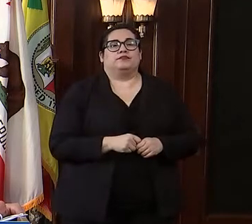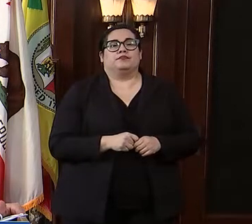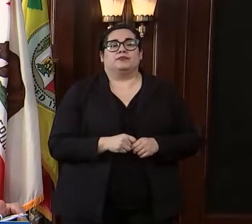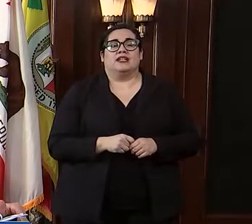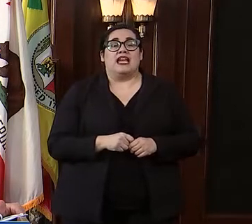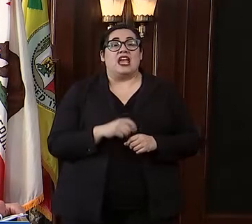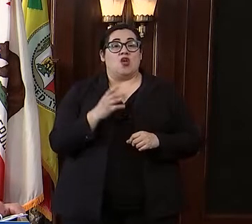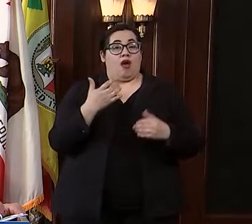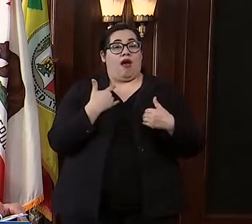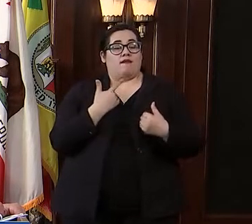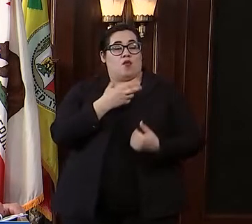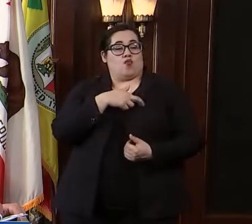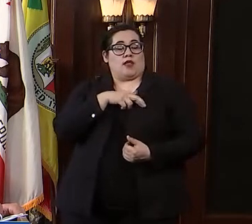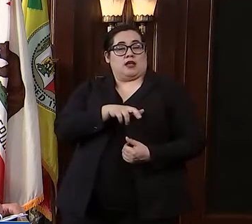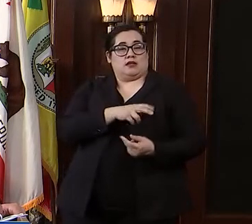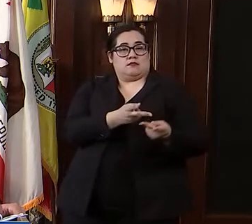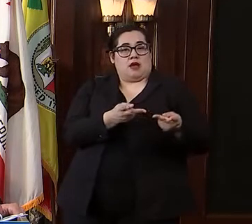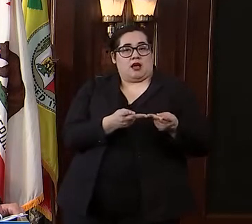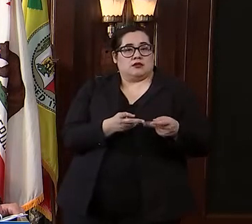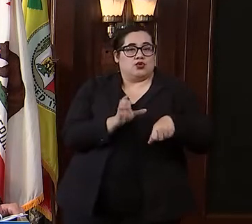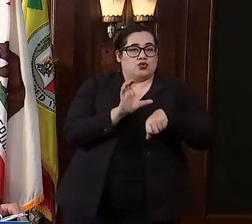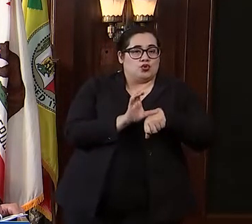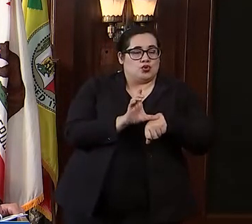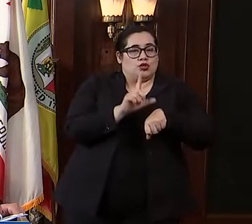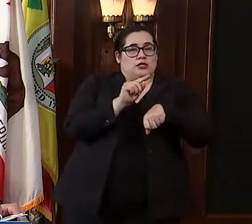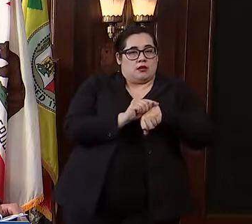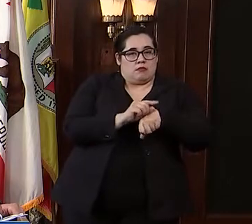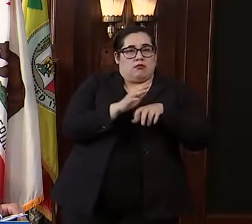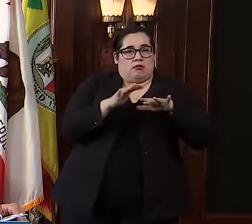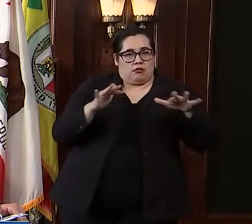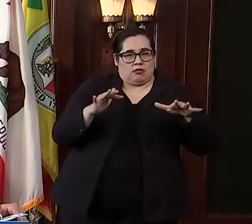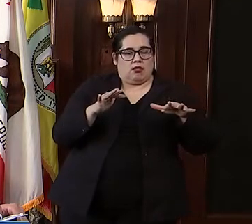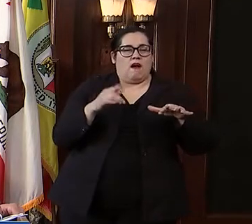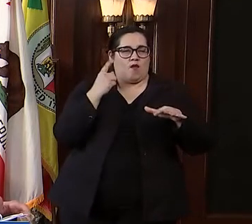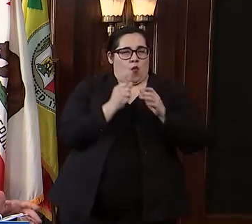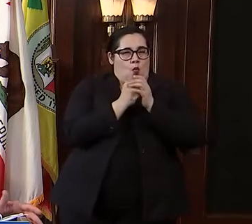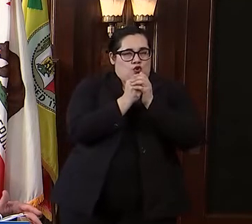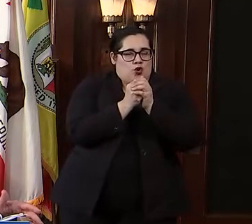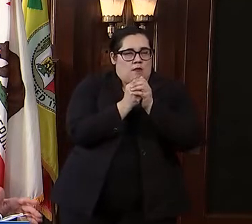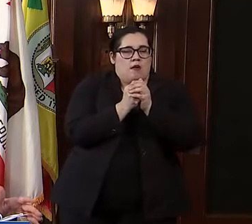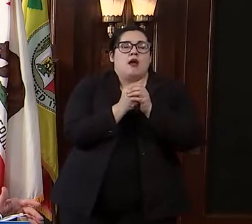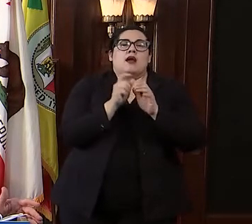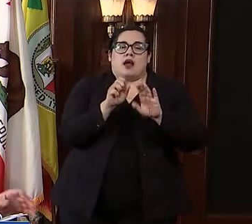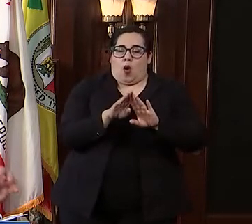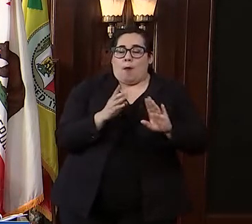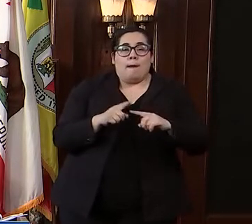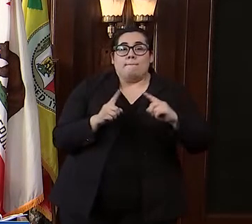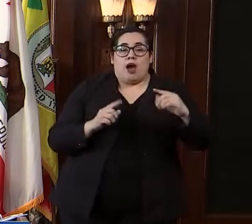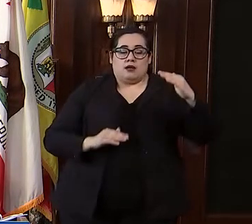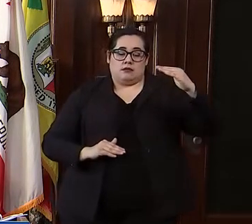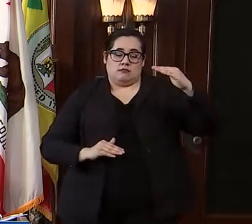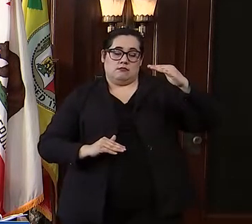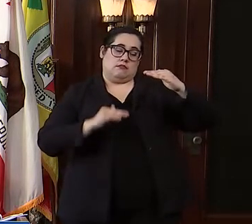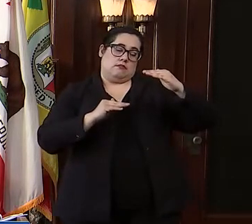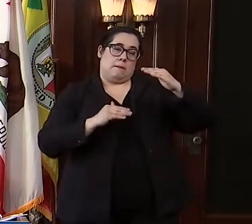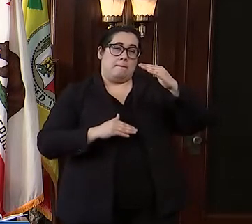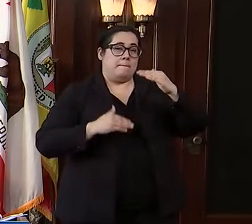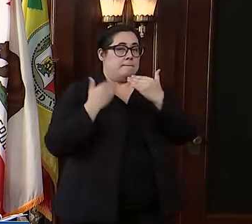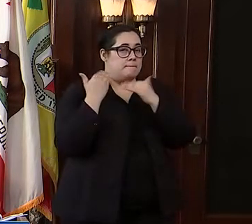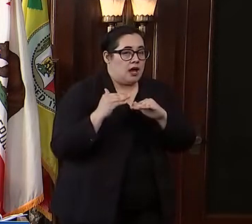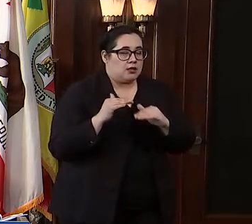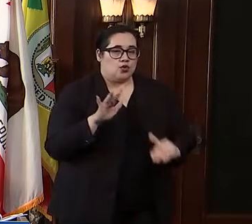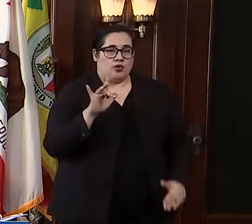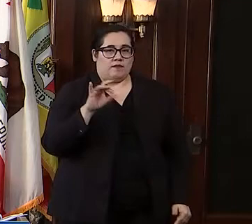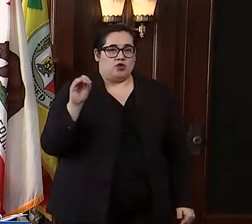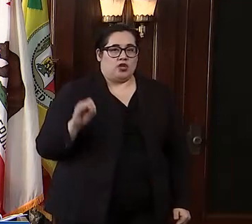Centros religiosos también pueden abrir de nuevo, pero no deben exceder el 25% de su